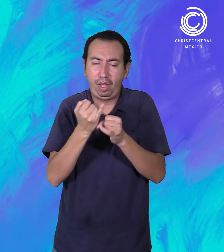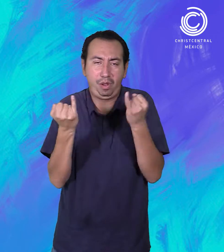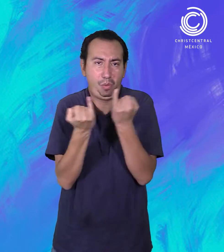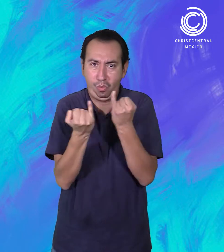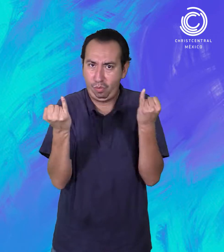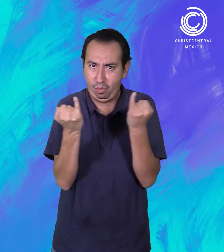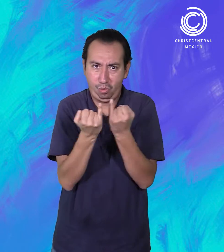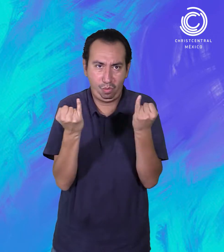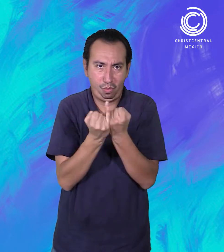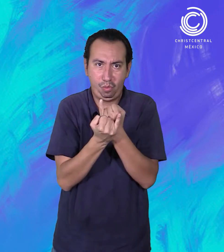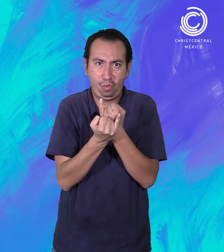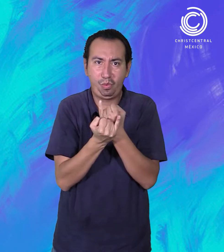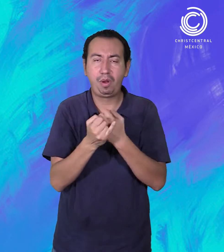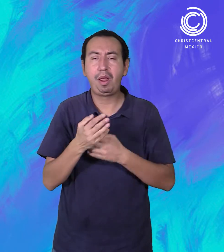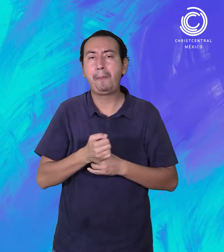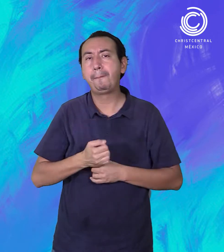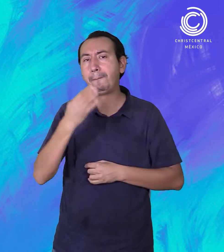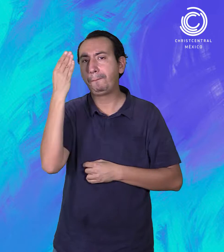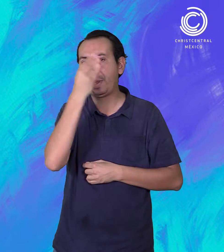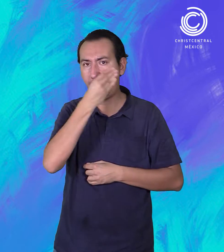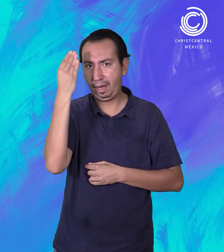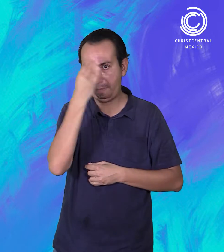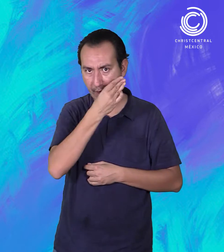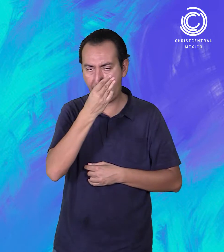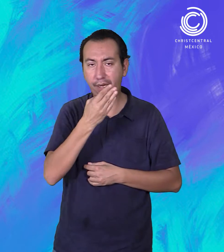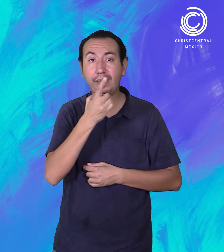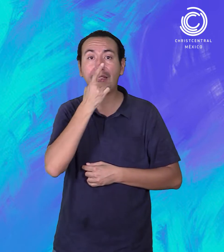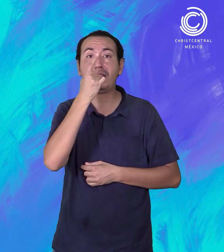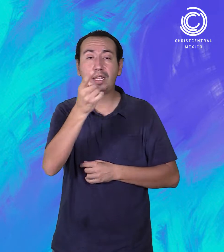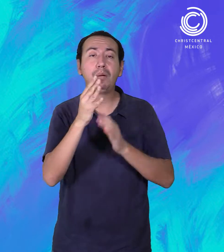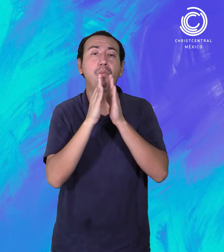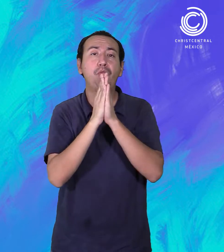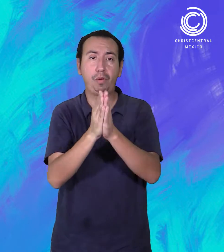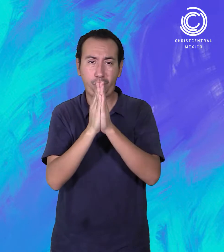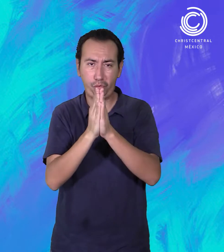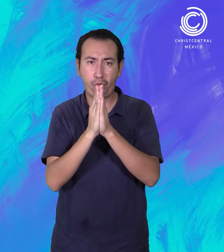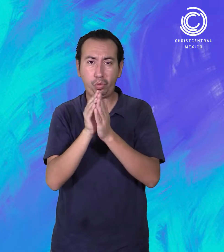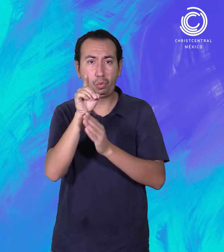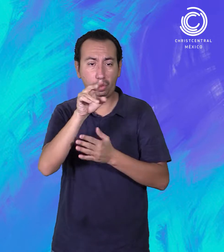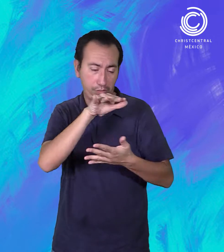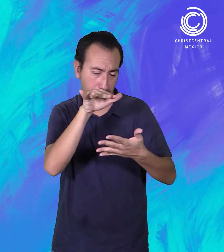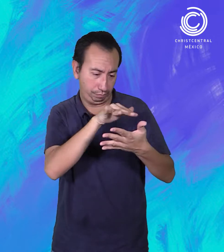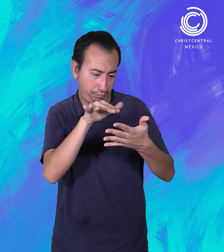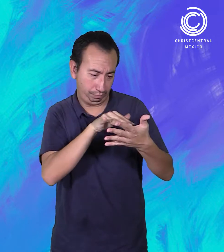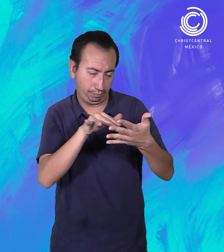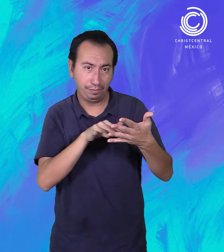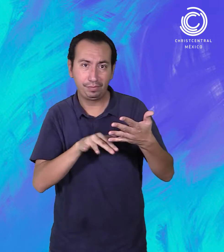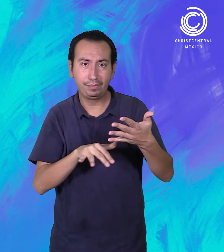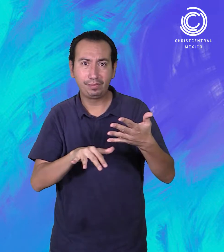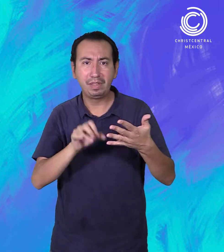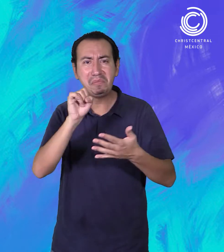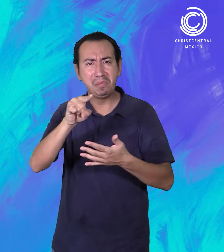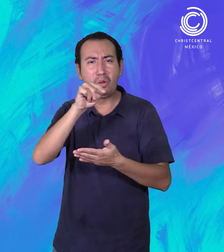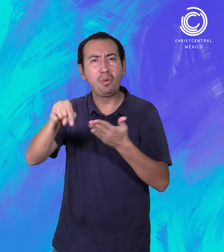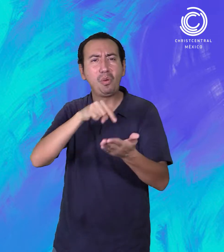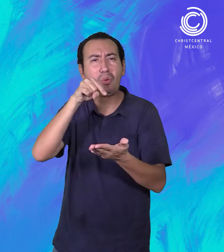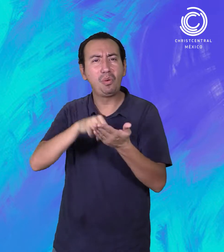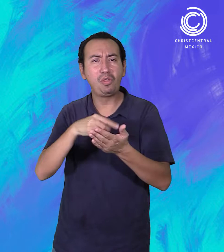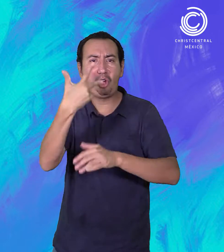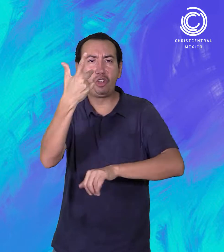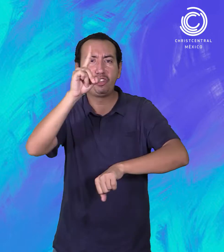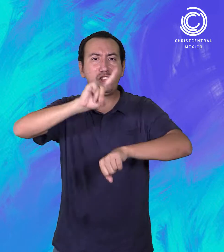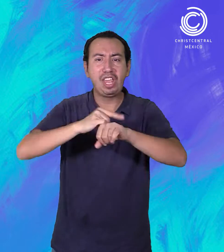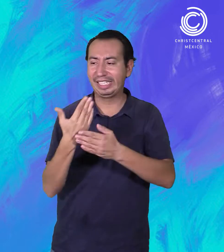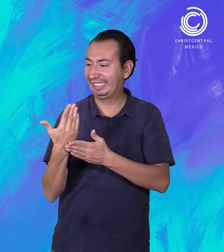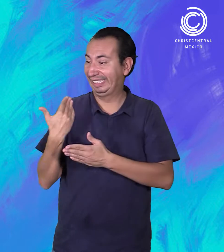aquí en este pasaje. Juntos les quiero pedir por favor que me acompañen y vamos allí donde nos quedamos hace